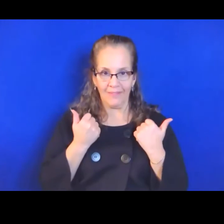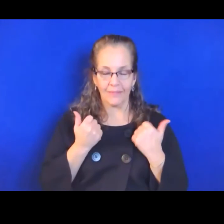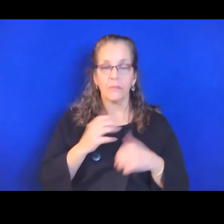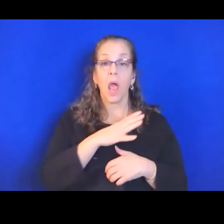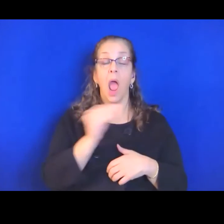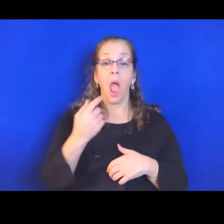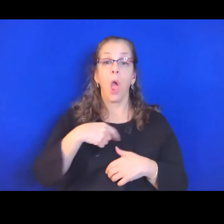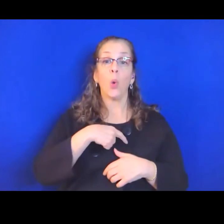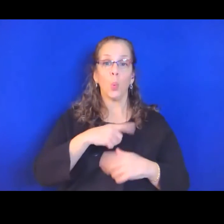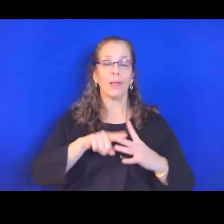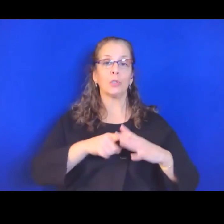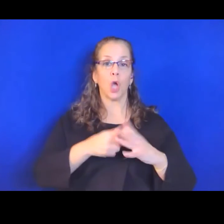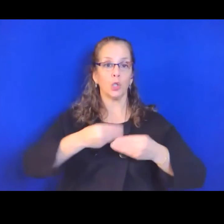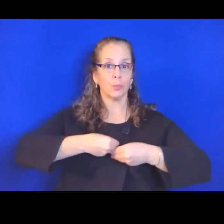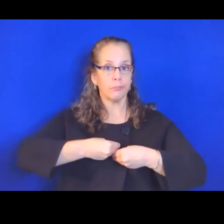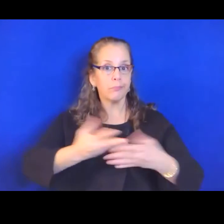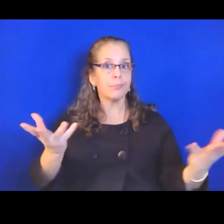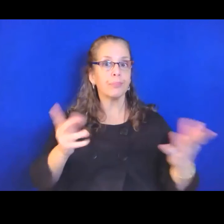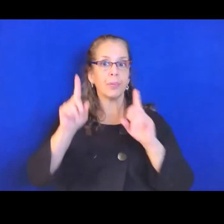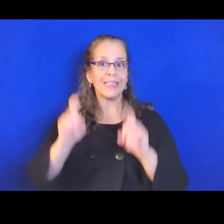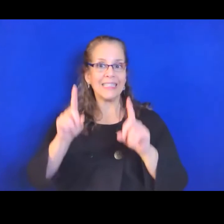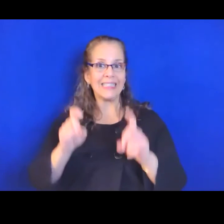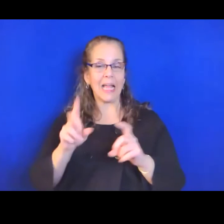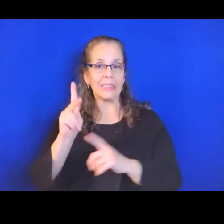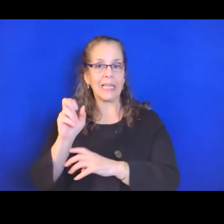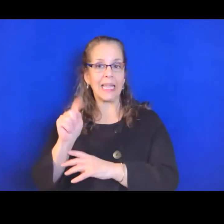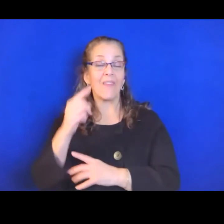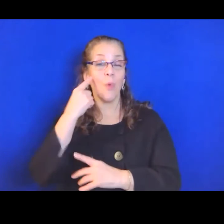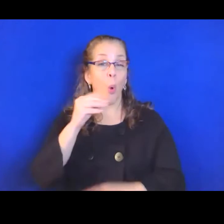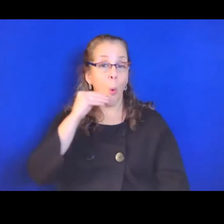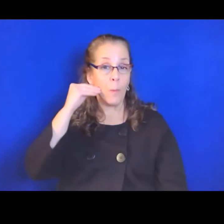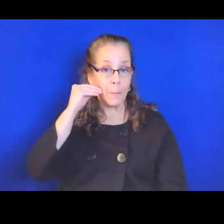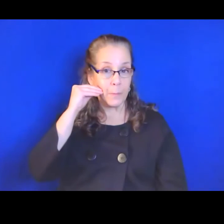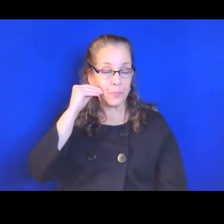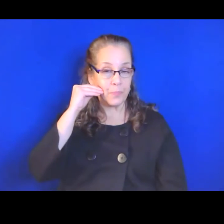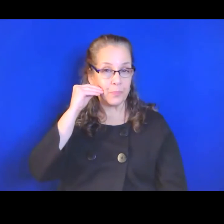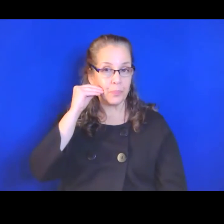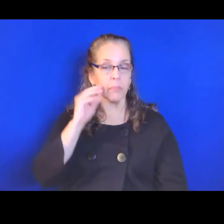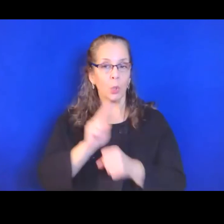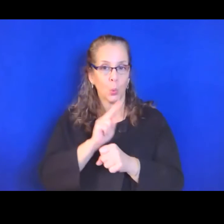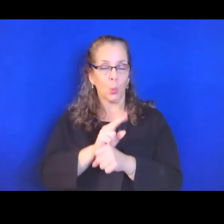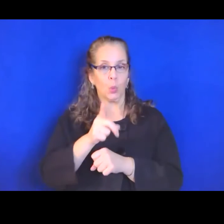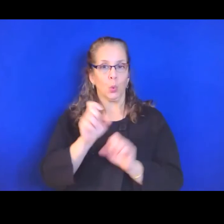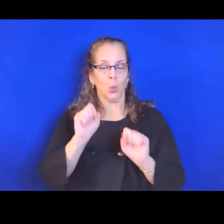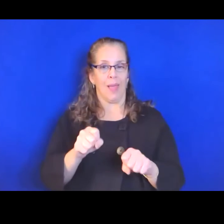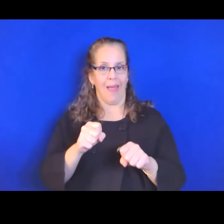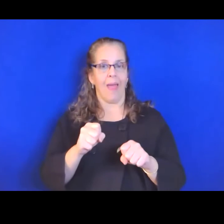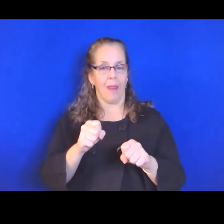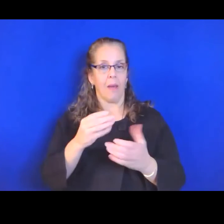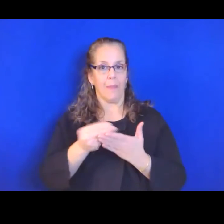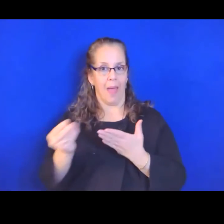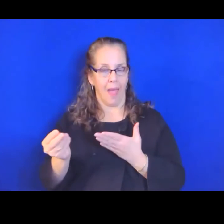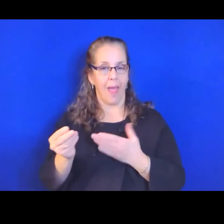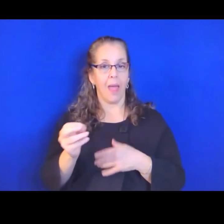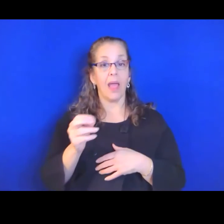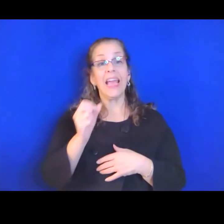站，那你是可以去上去看。那我们现在也是开始用提供